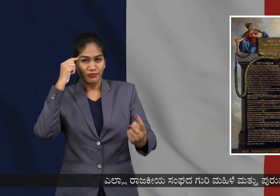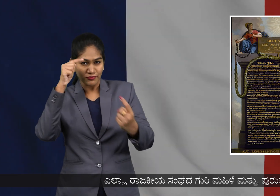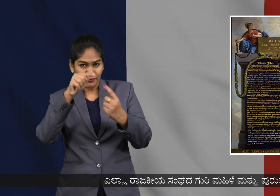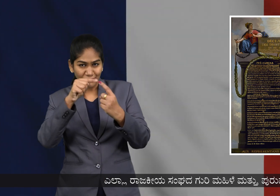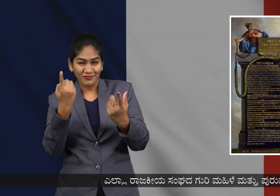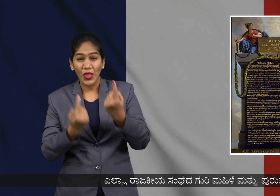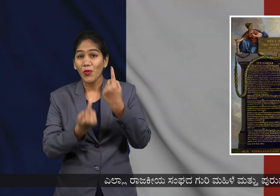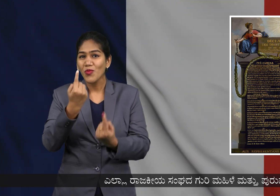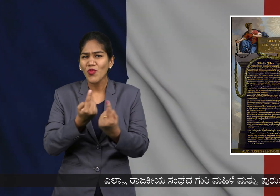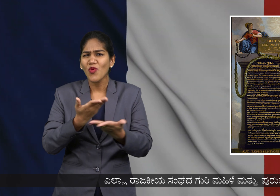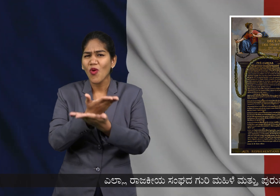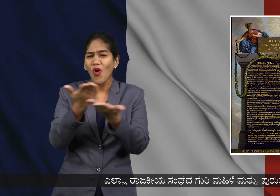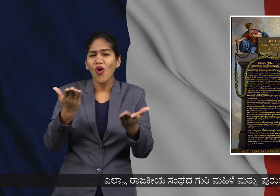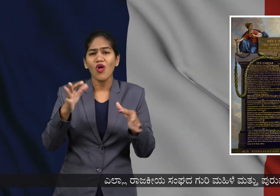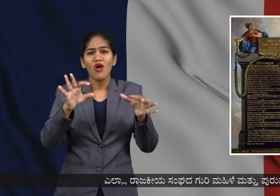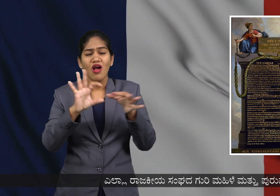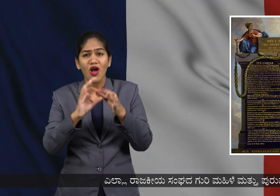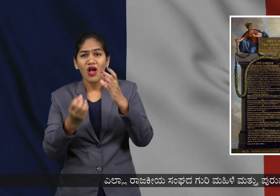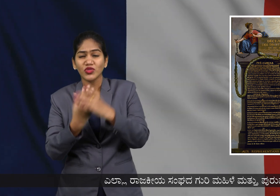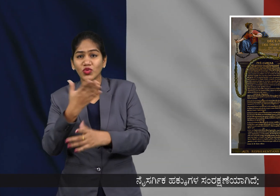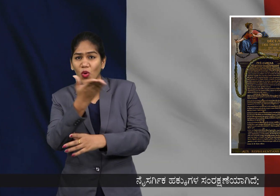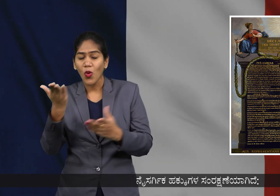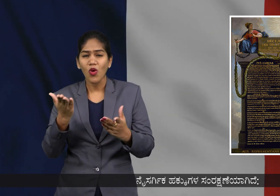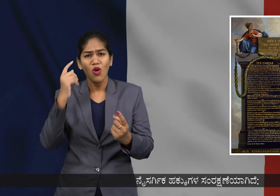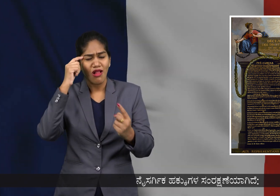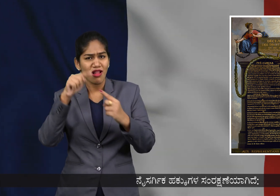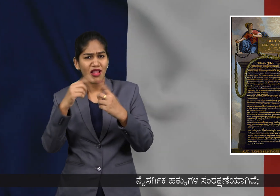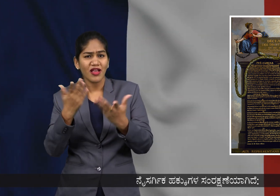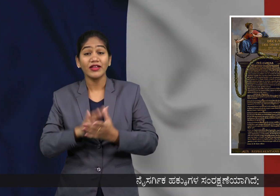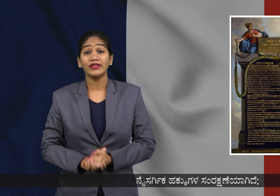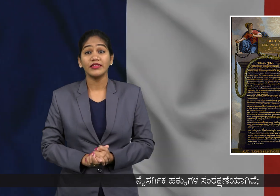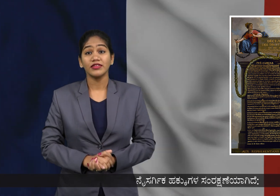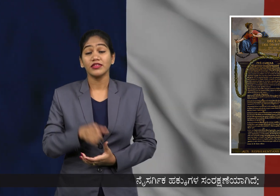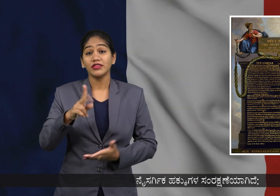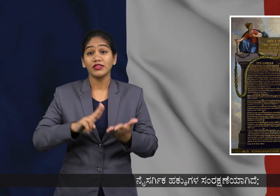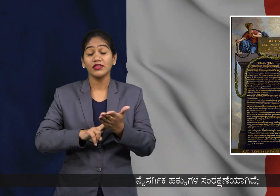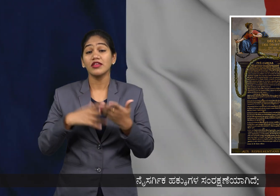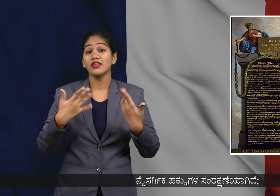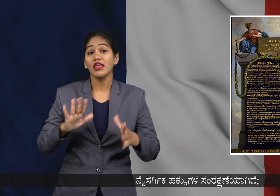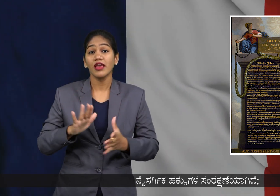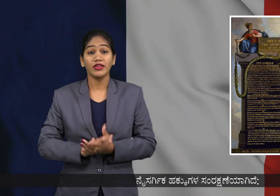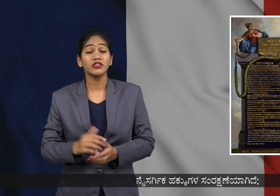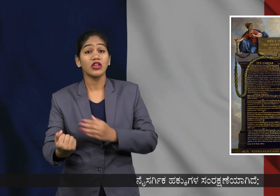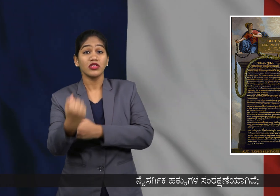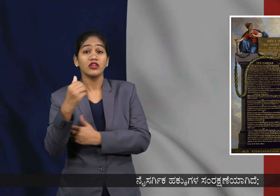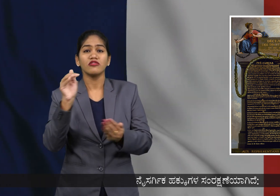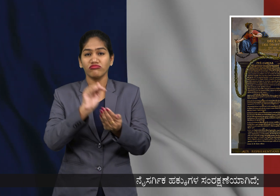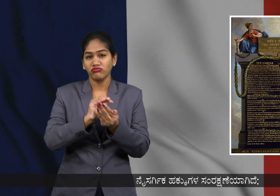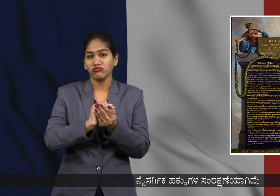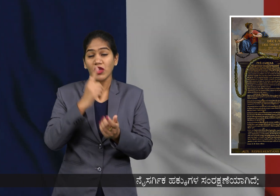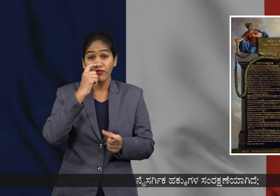ಎಲ್ಲಾ ರಾಜಕೀಯ ಸಂಘದ ಗುರಿ ಮಹಿಳೆ ಮತ್ತು ಪುರುಷನ ನೈಸರ್ಗಿಕ ಹಕ್ಕುಗಳ ಸಂರಕ್ಷಣೆಯಾಗಿದೆ.